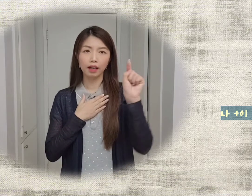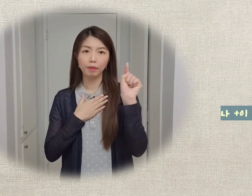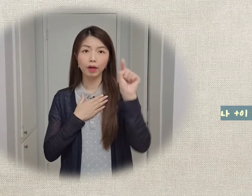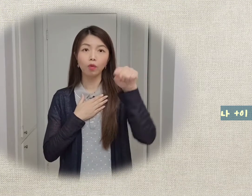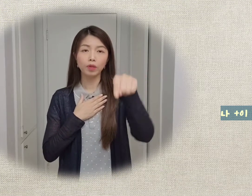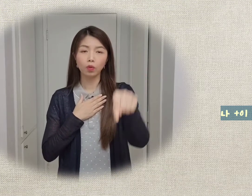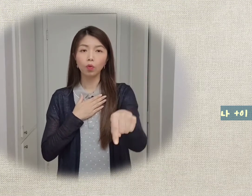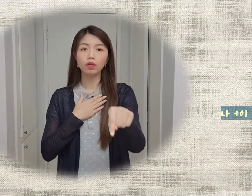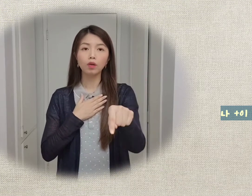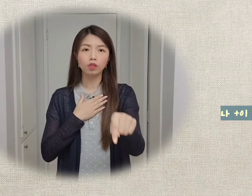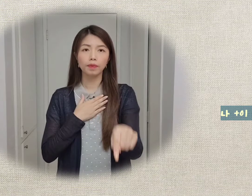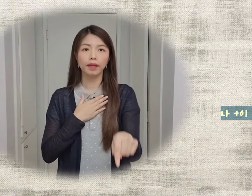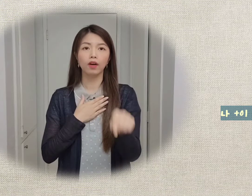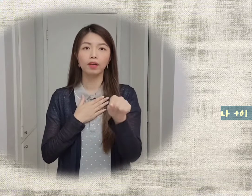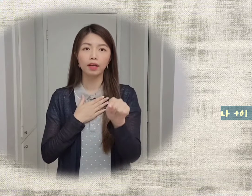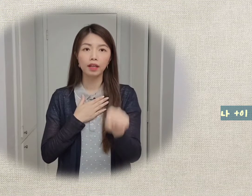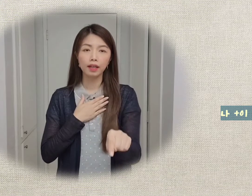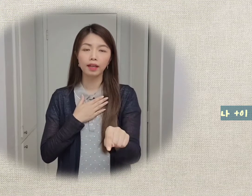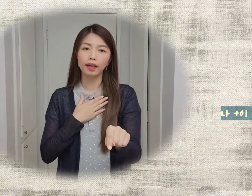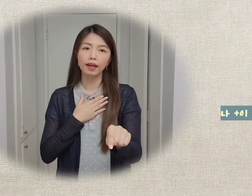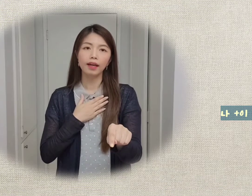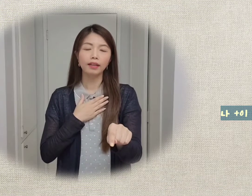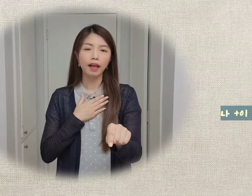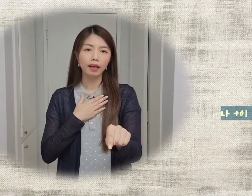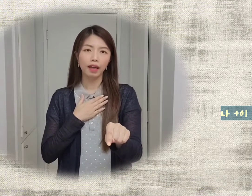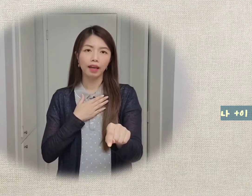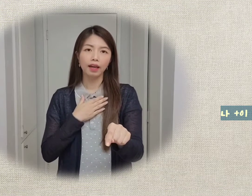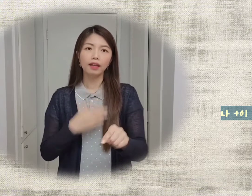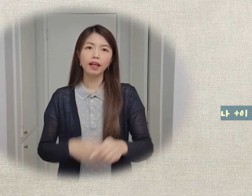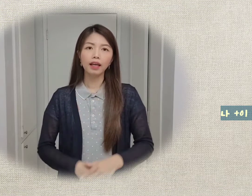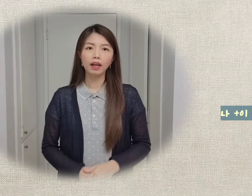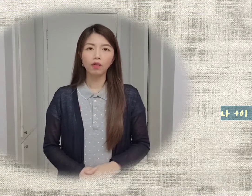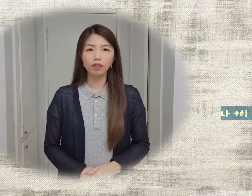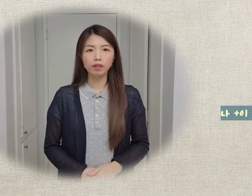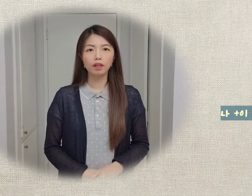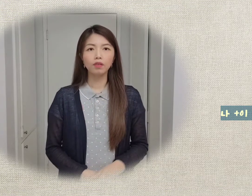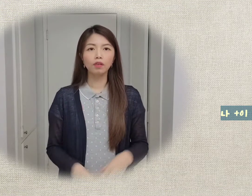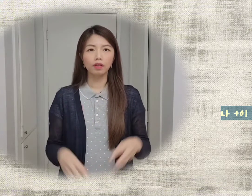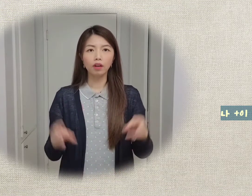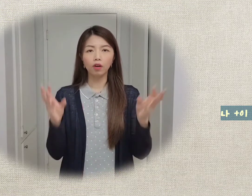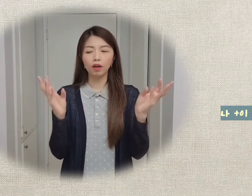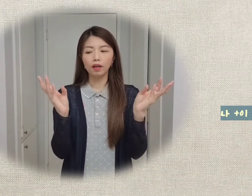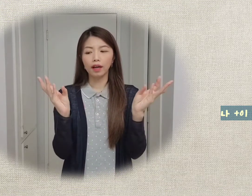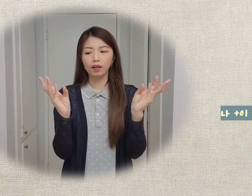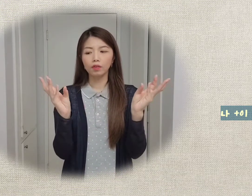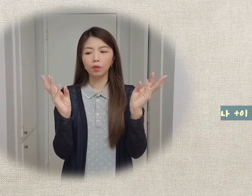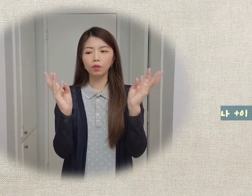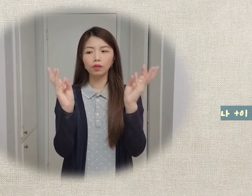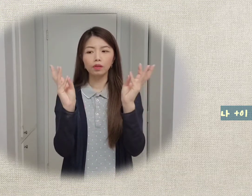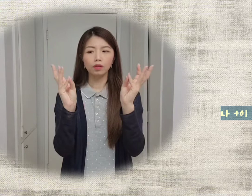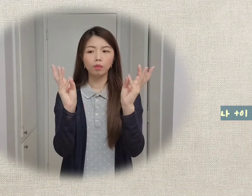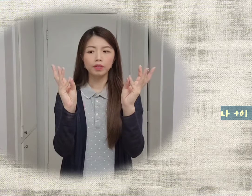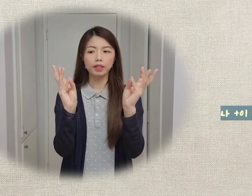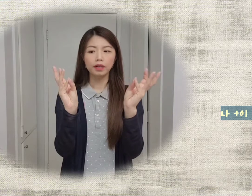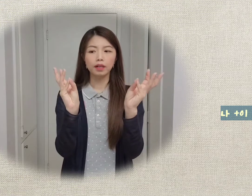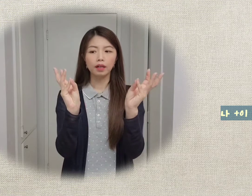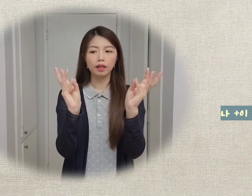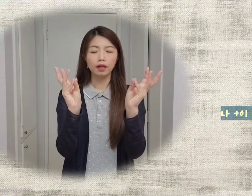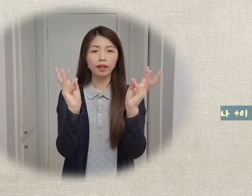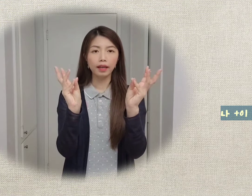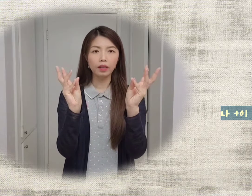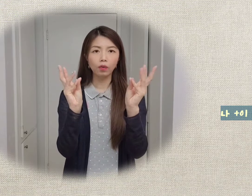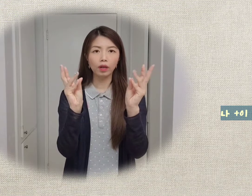이 앞에 검지를 꼭 찍어주시면 돼요. 이 땅에. 땅이라고 하는 뜻의 수어는요. 양손